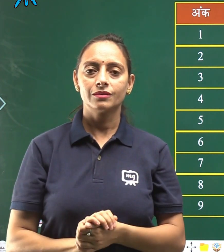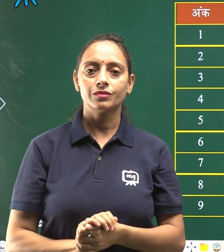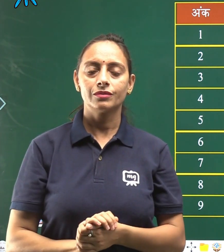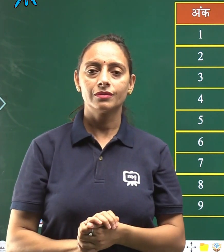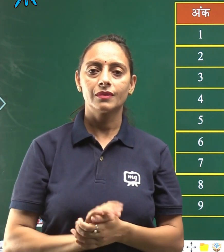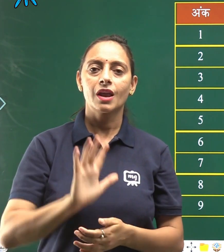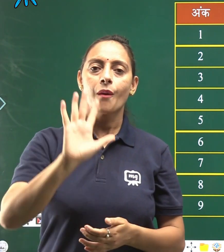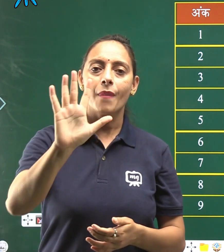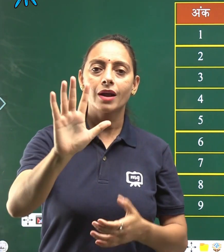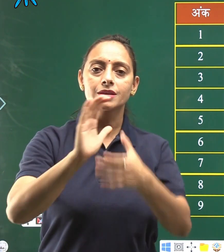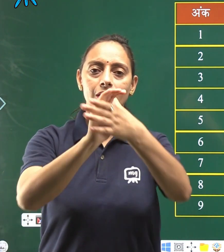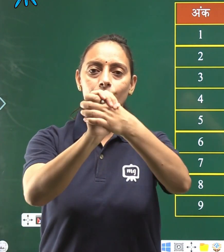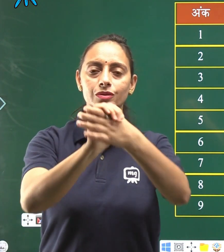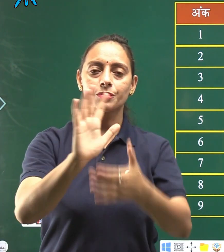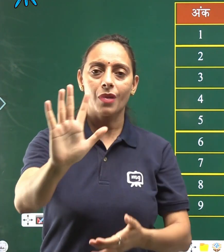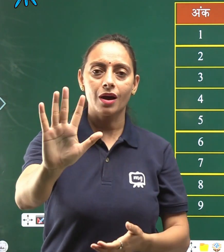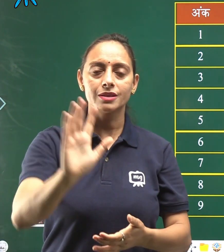5 का 5,